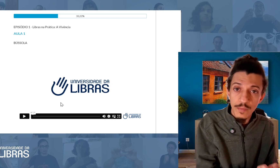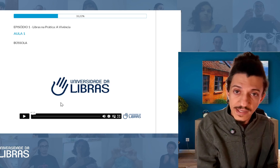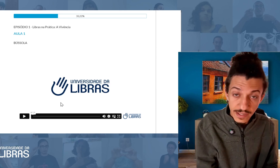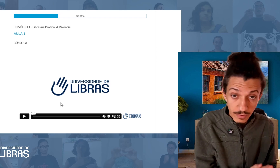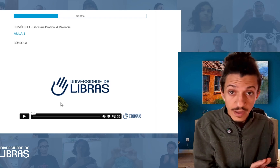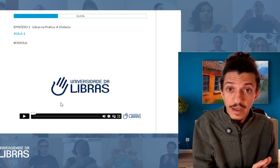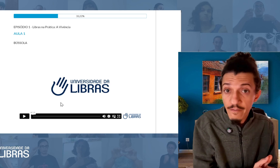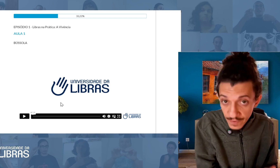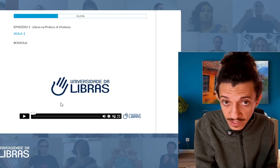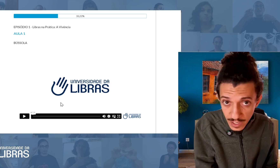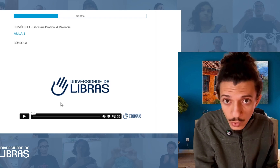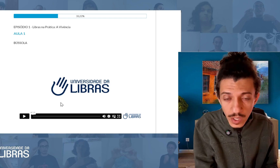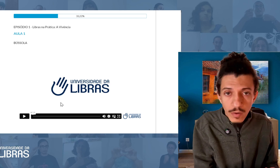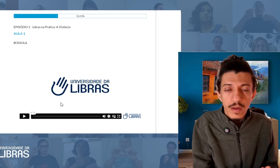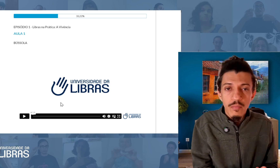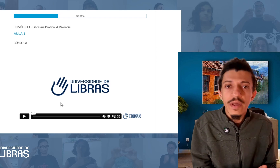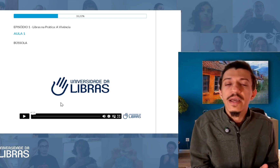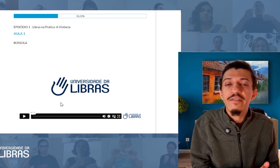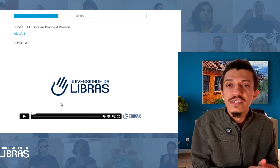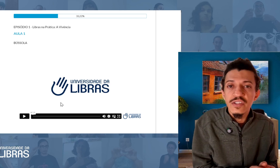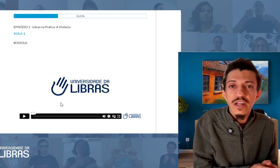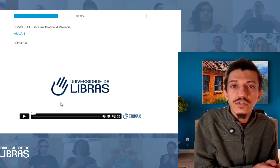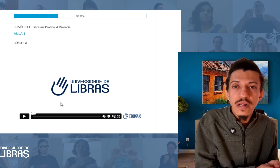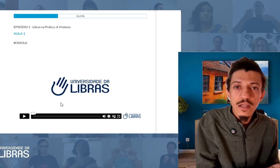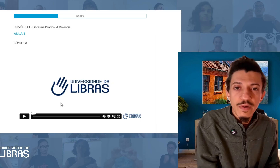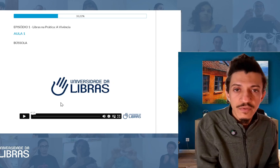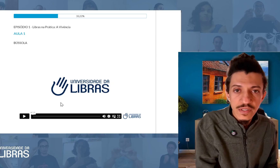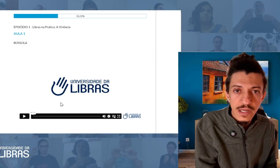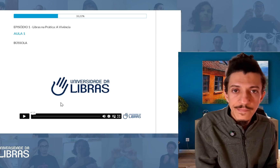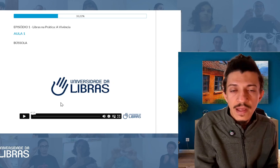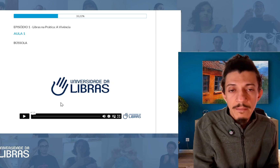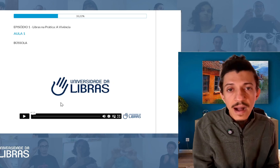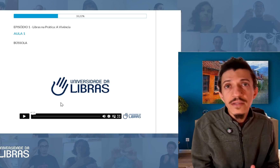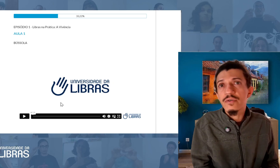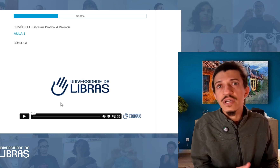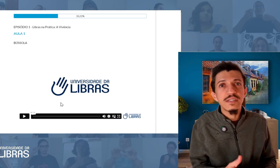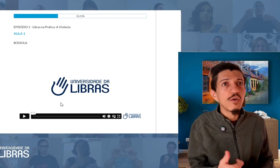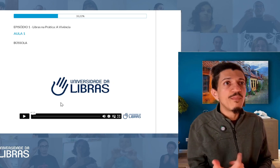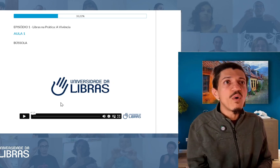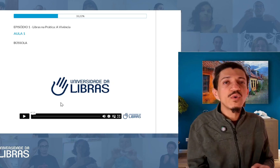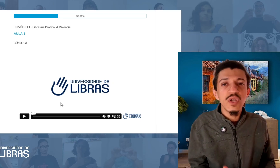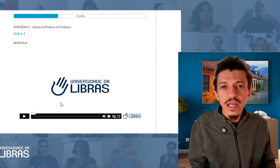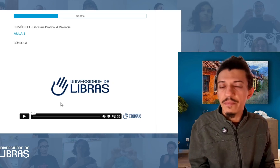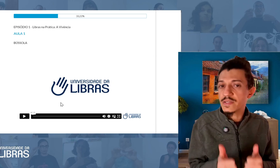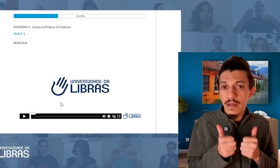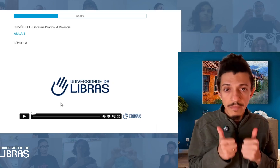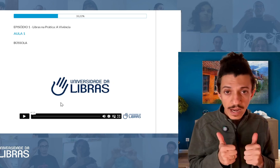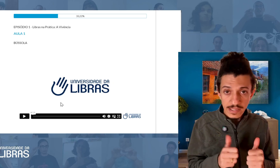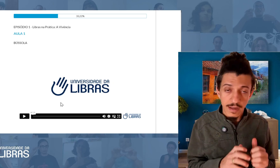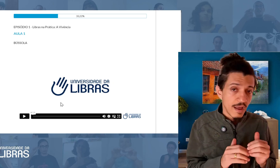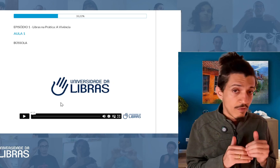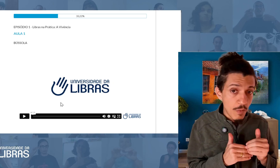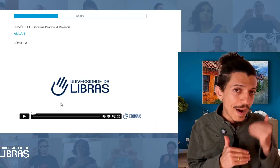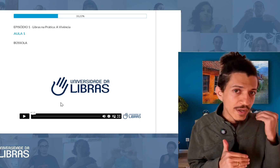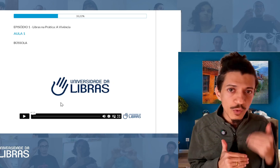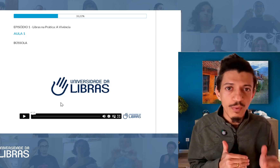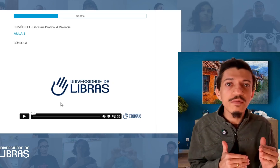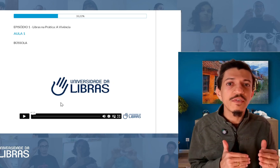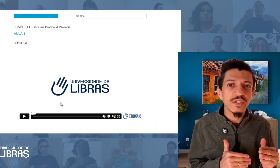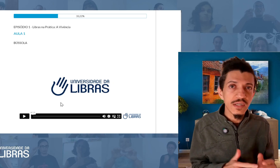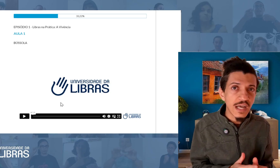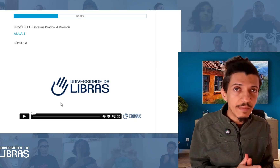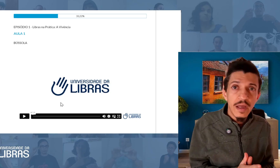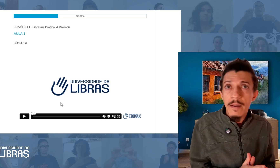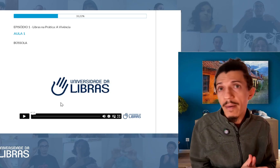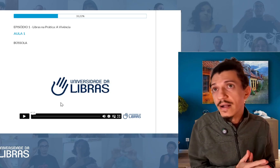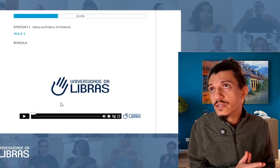está começando, fica tranquilo, porque aqui vai ser direcionado para você. Madison, eu já sei um pouco de Libras. Beleza, vamos partir do ponto que